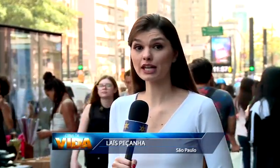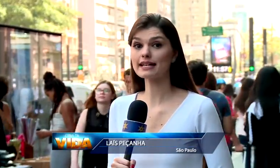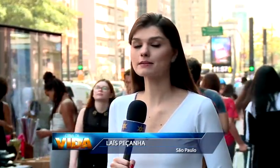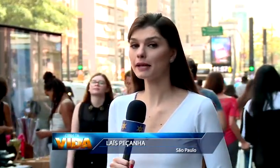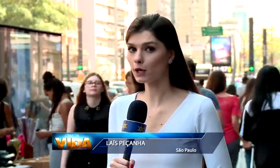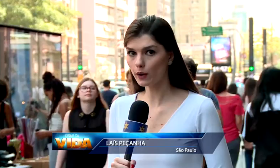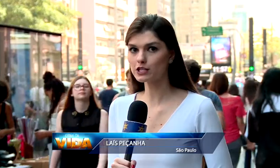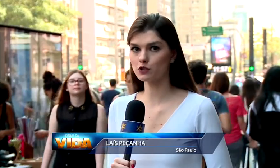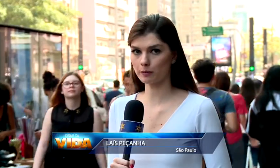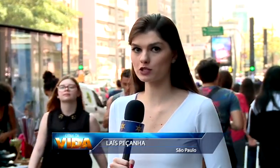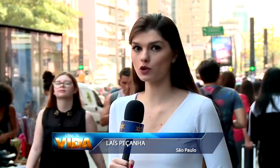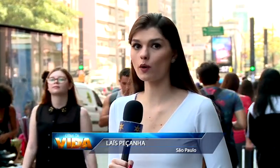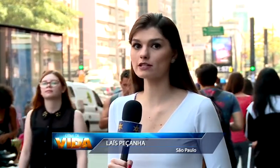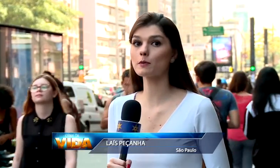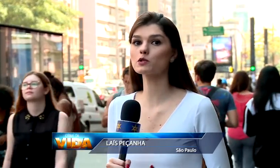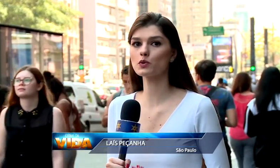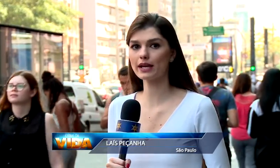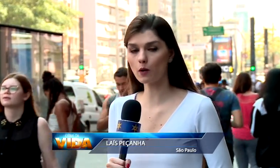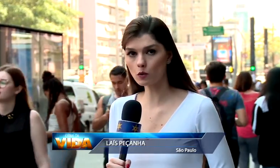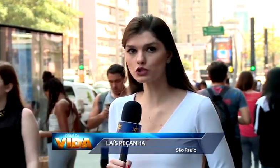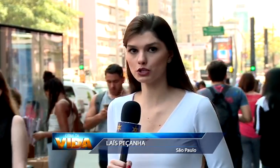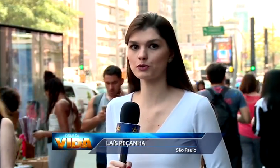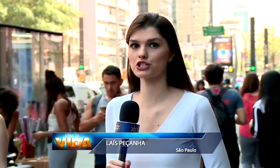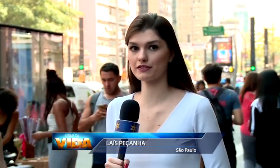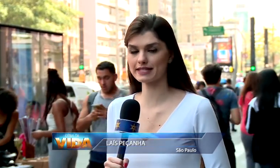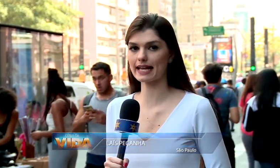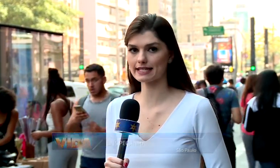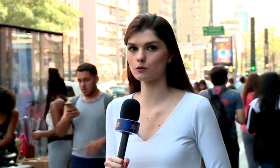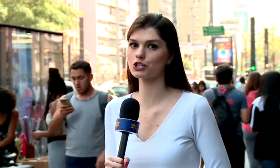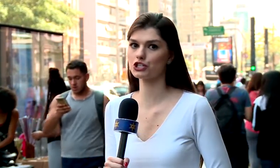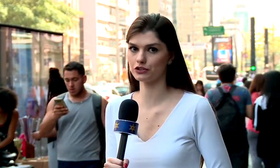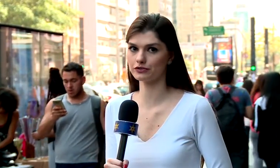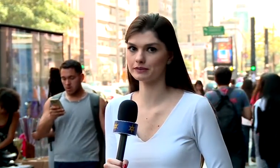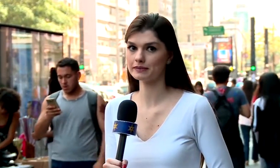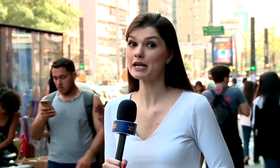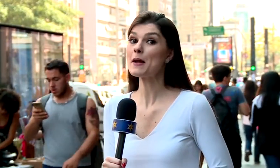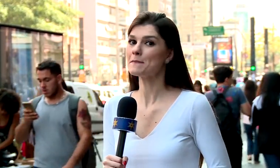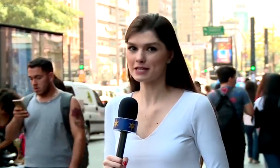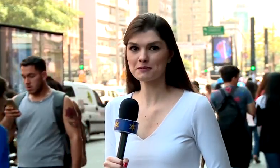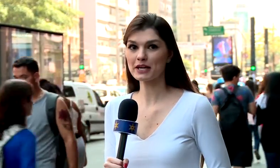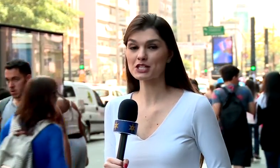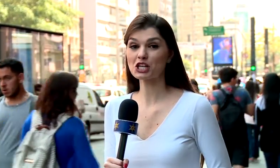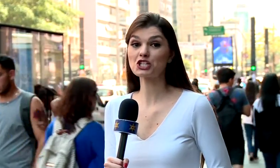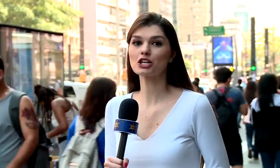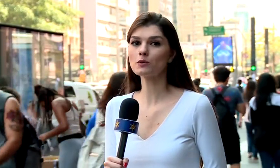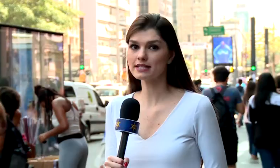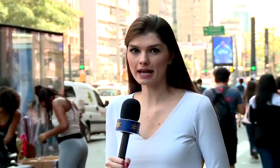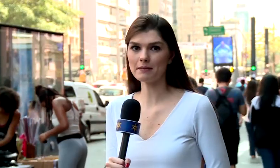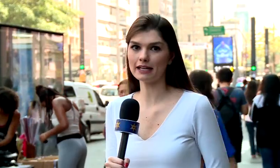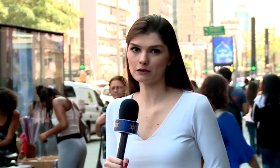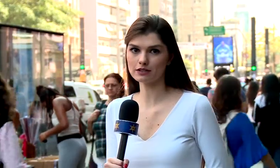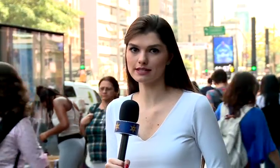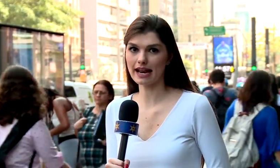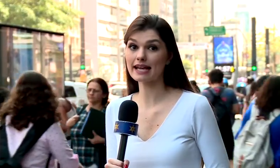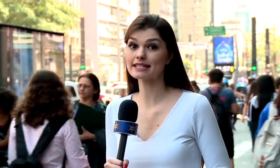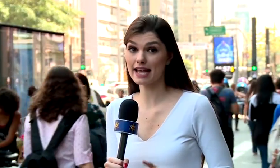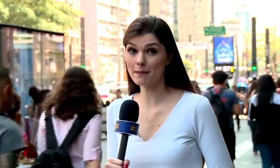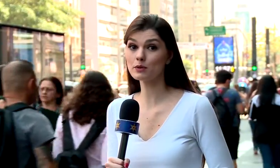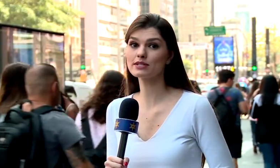10 milhões de pessoas possuem algum tipo de deficiência auditiva. Mesmo que a gente não saiba a língua dos sinais, é